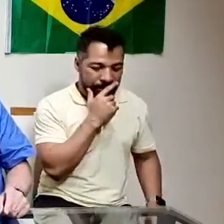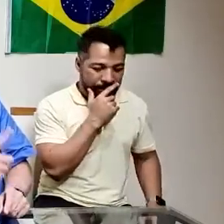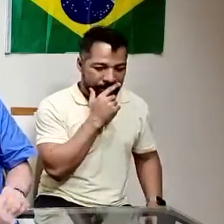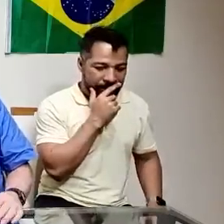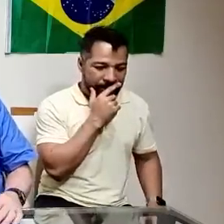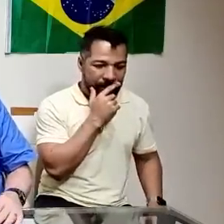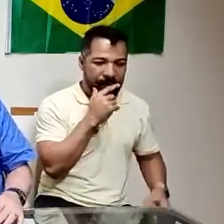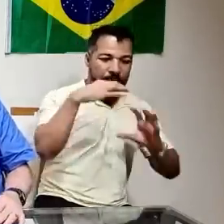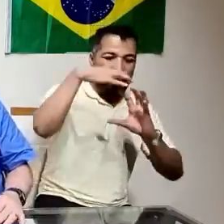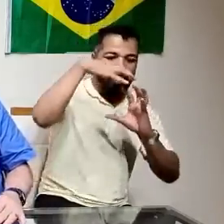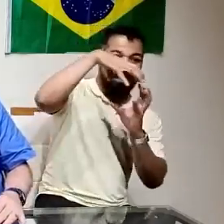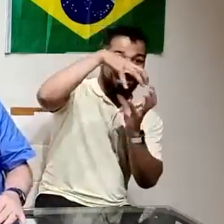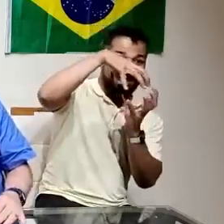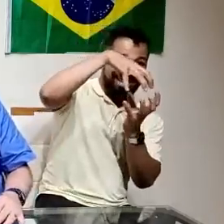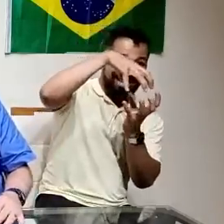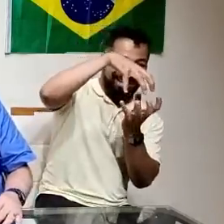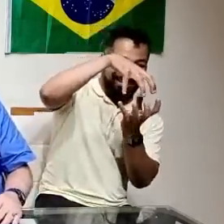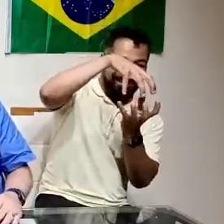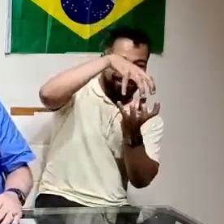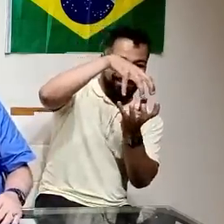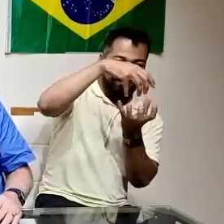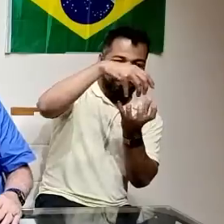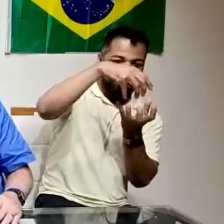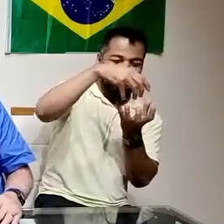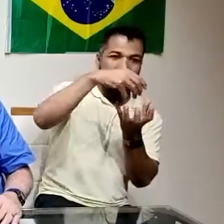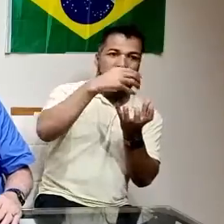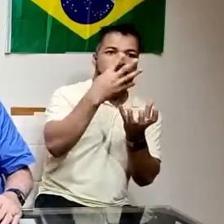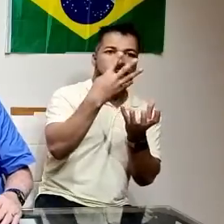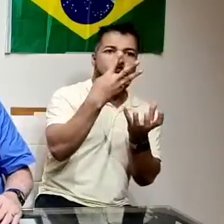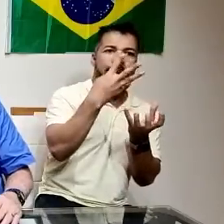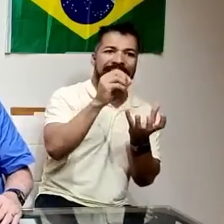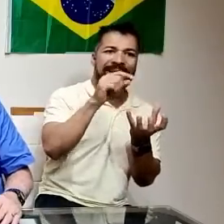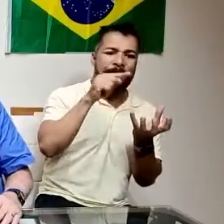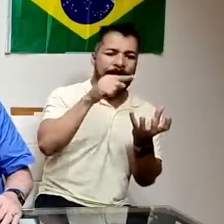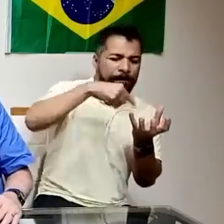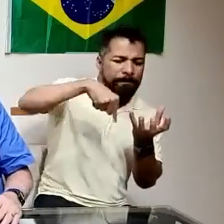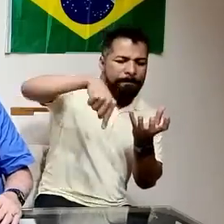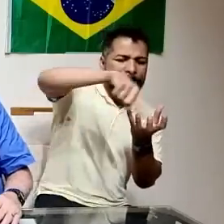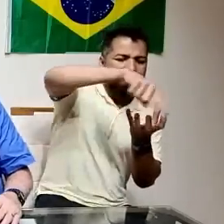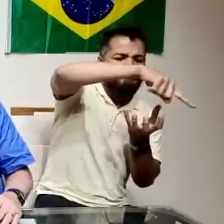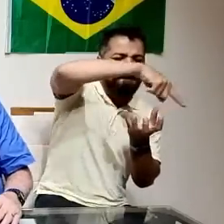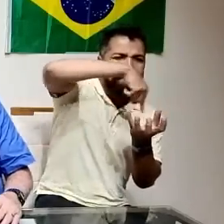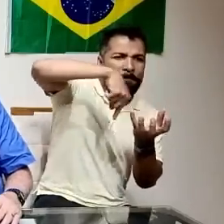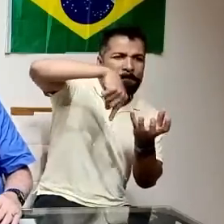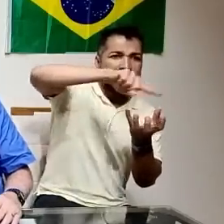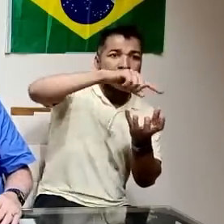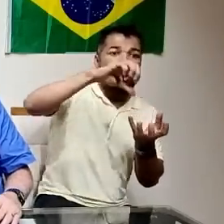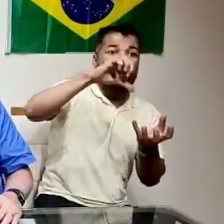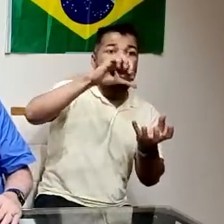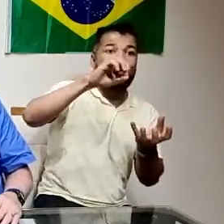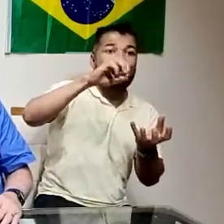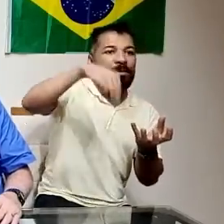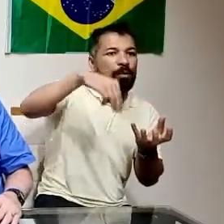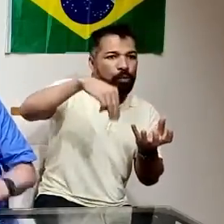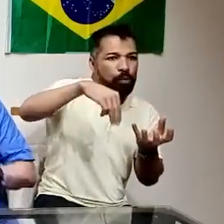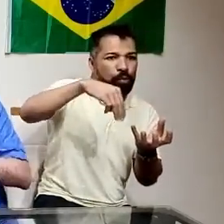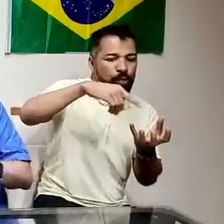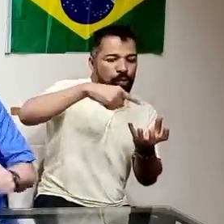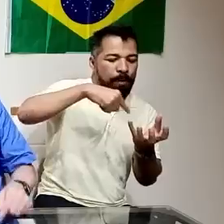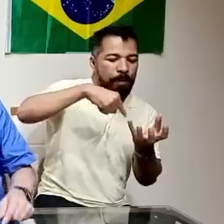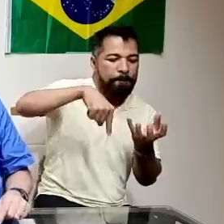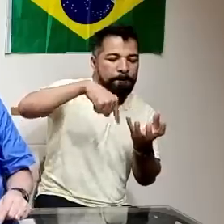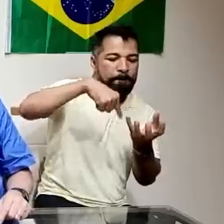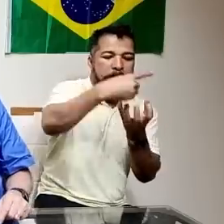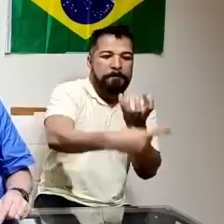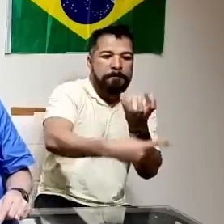Uhum. O período da terra são 40 mil quilômetros. É, a gente dá uma volta na Terra em 90 minutos. Então em 90 minutos dá uma volta na